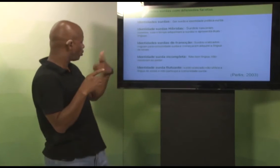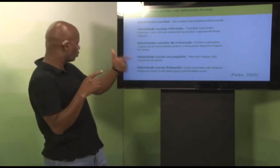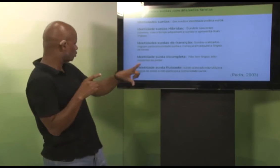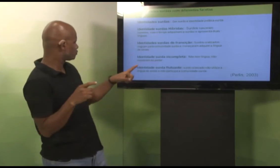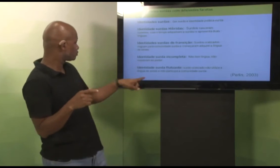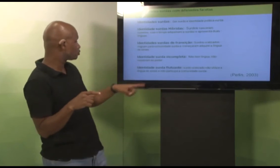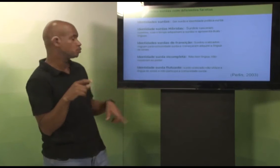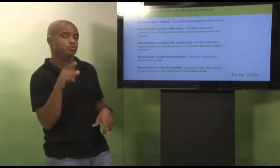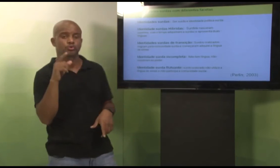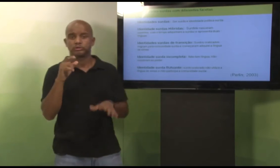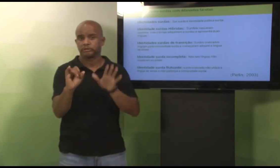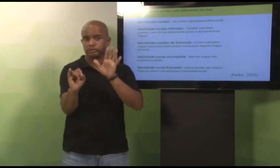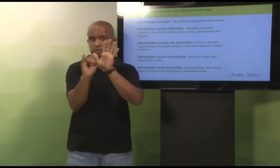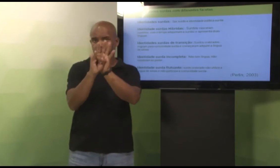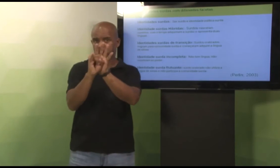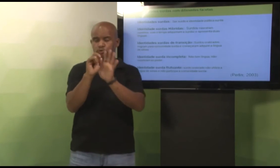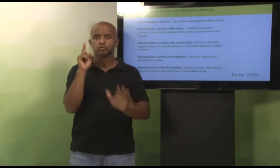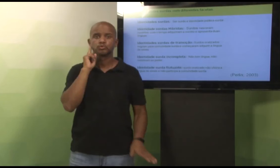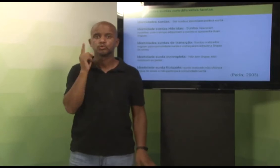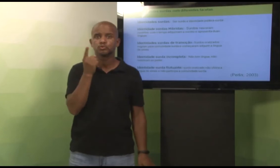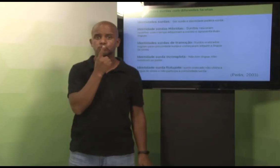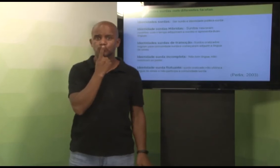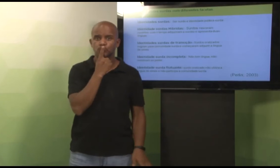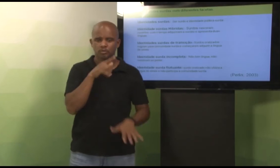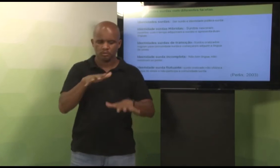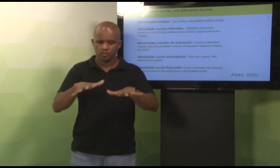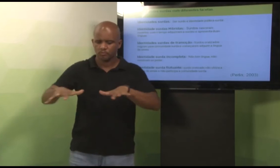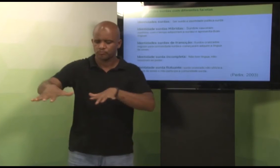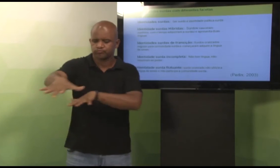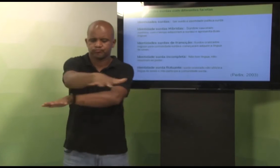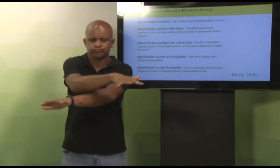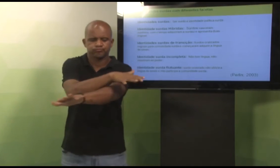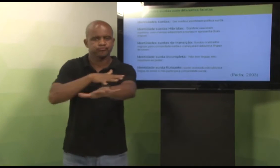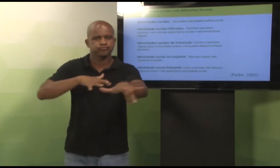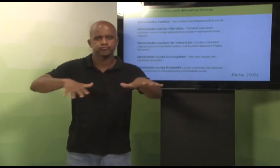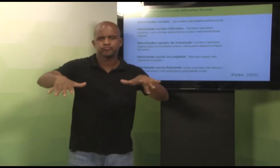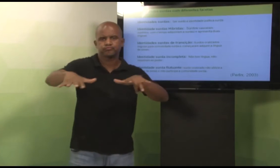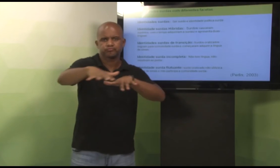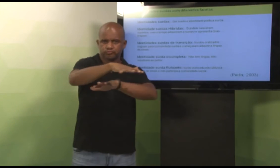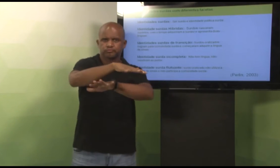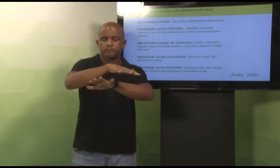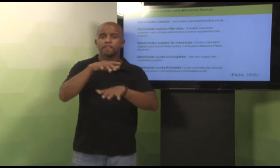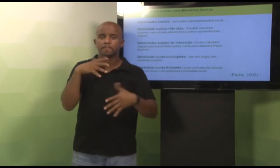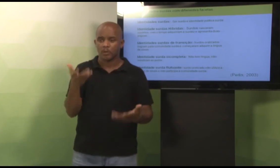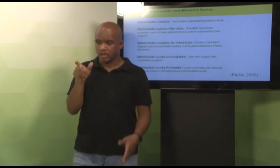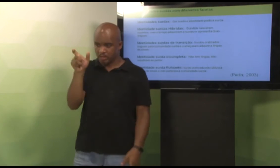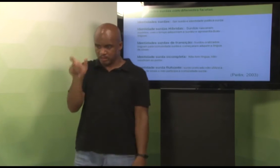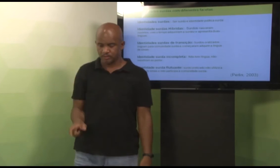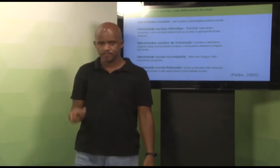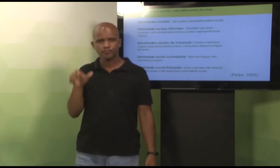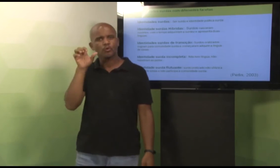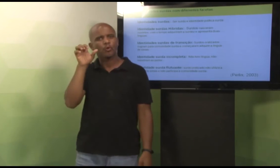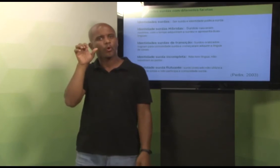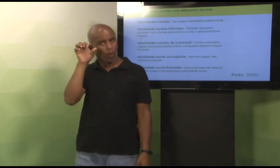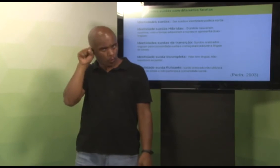Assim, percebe-se que ele não desenvolve uma identidade surda. E temos, por fim, as identidades surdas